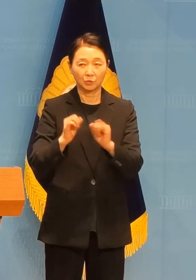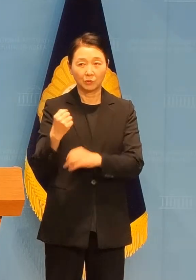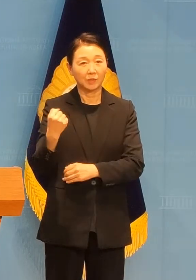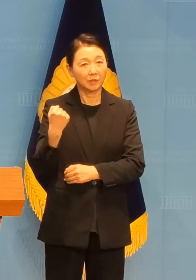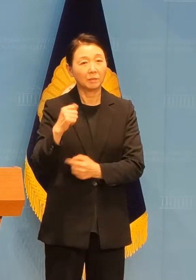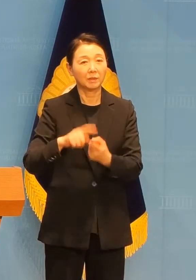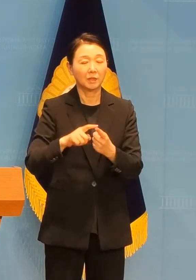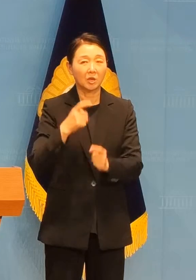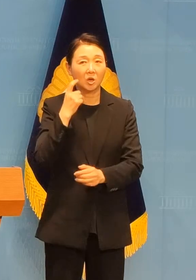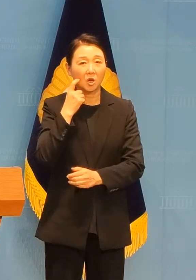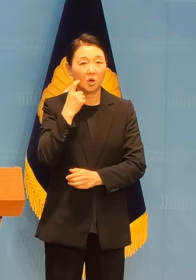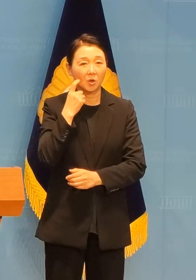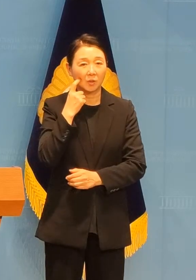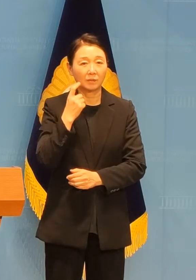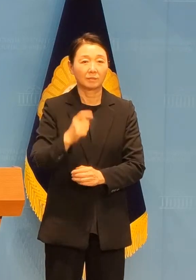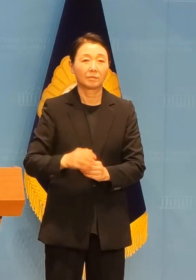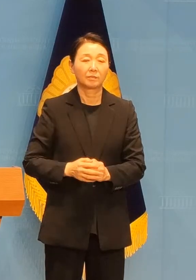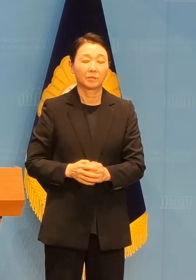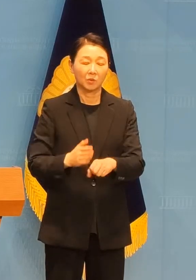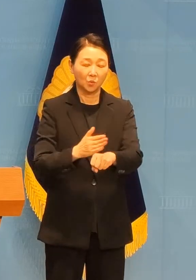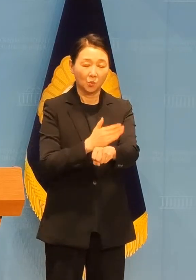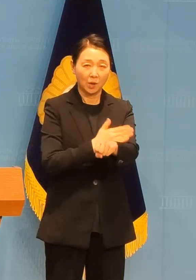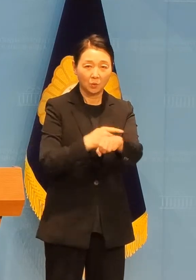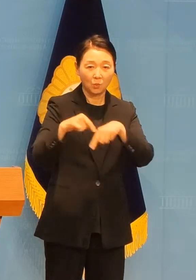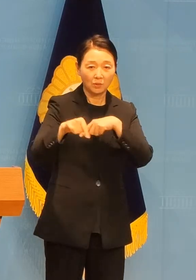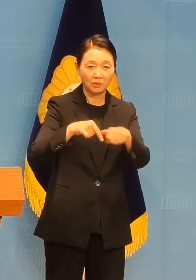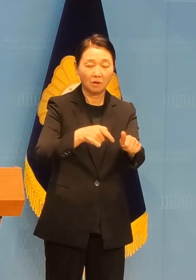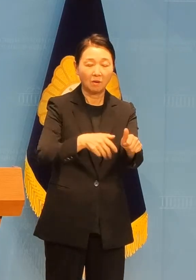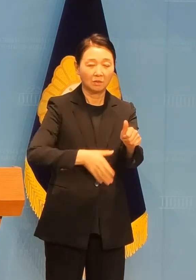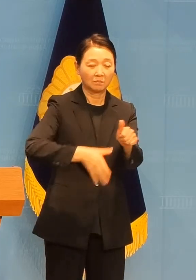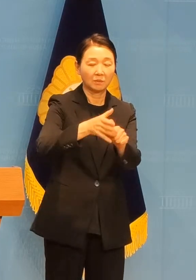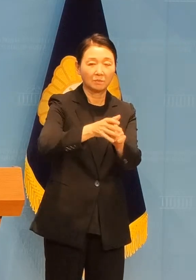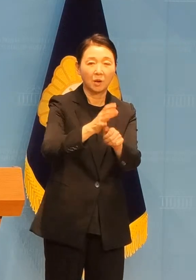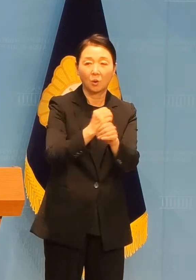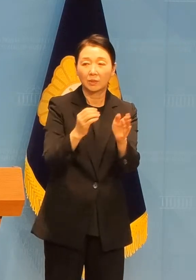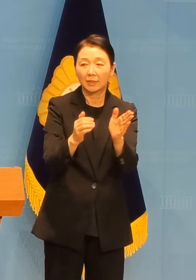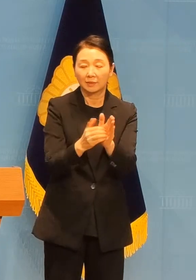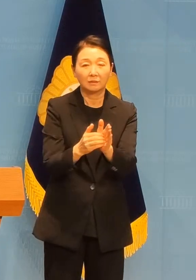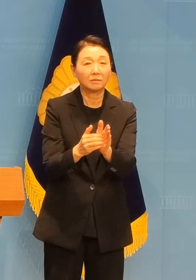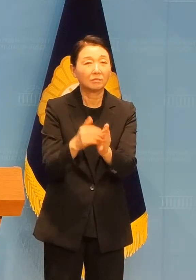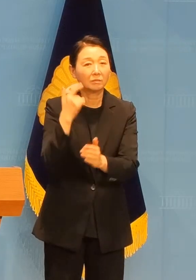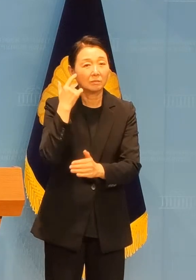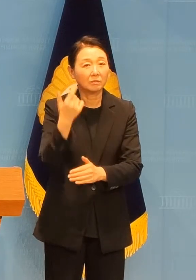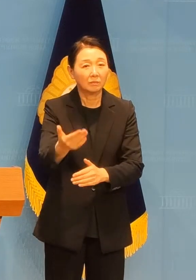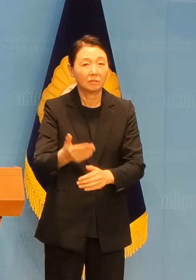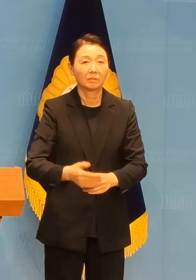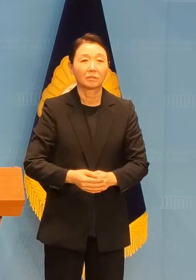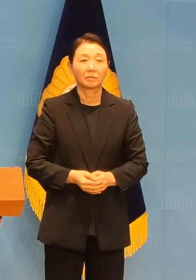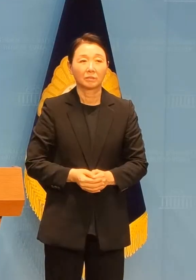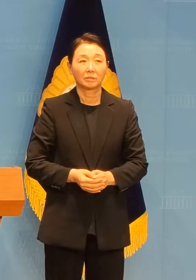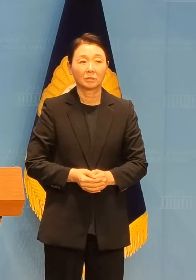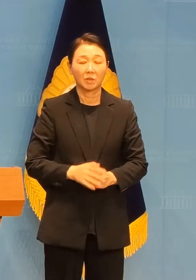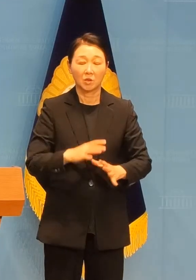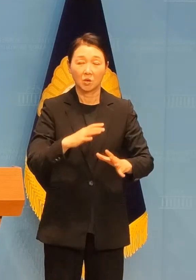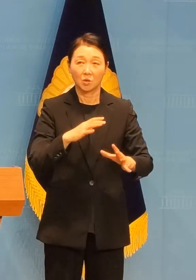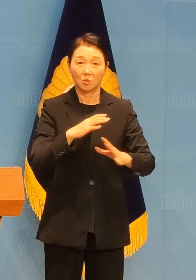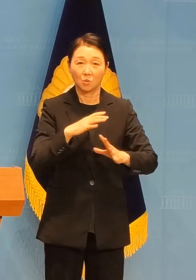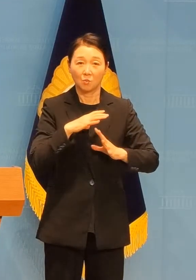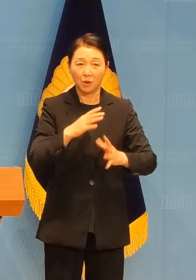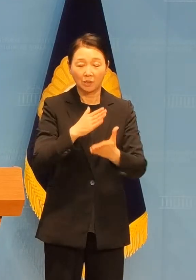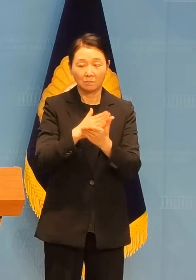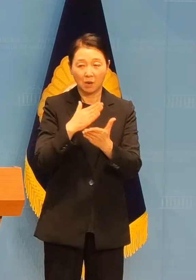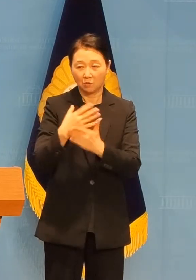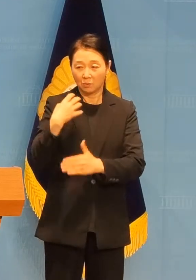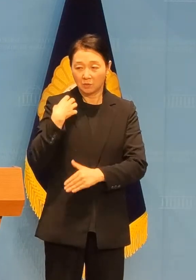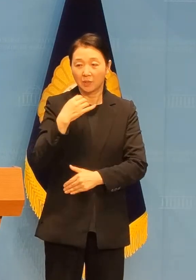국민의힘의 거짓 왜곡 정치 공세는 언제까지 계속됩니까? 공포 마케팅이 아닌